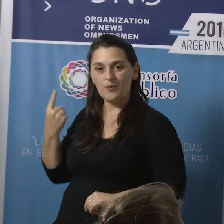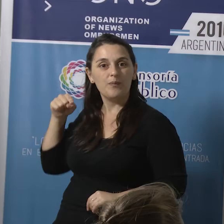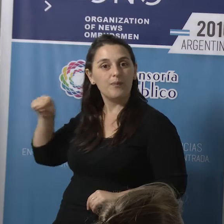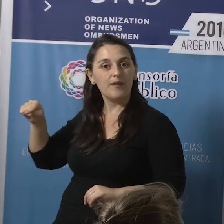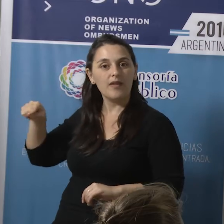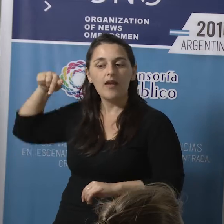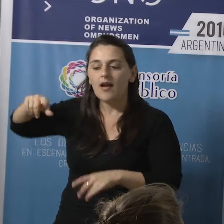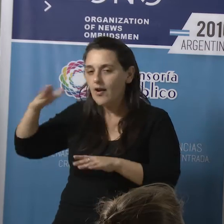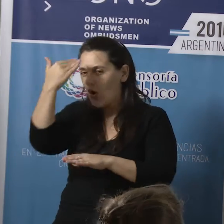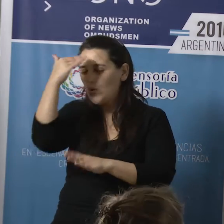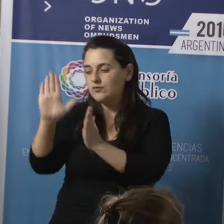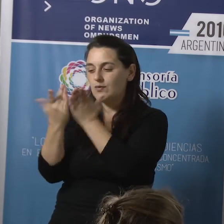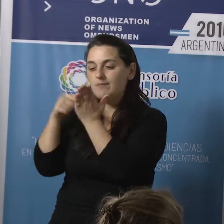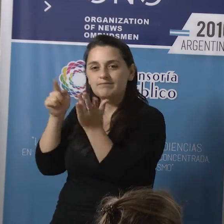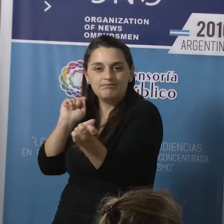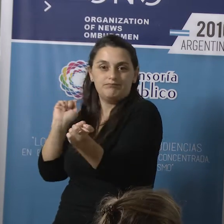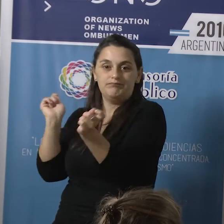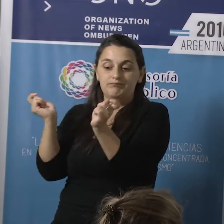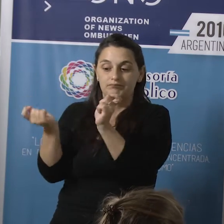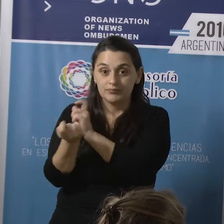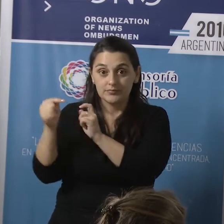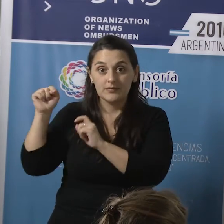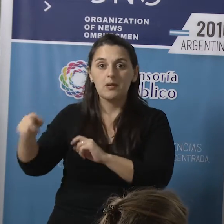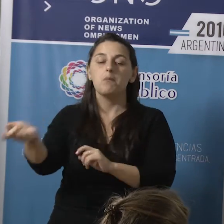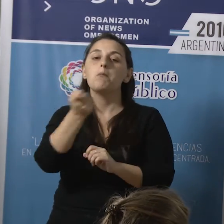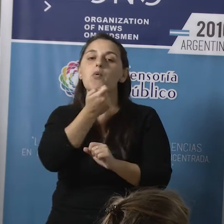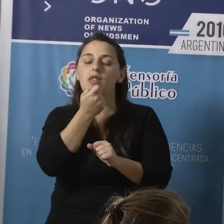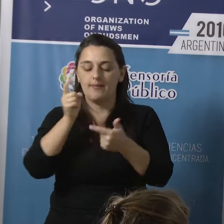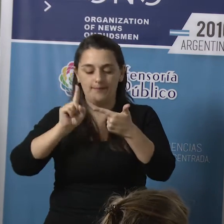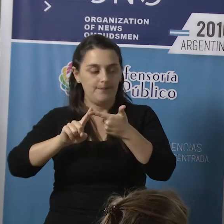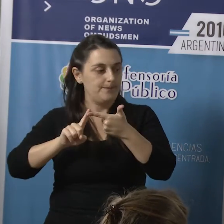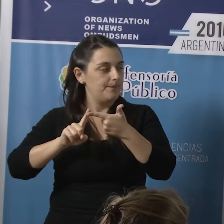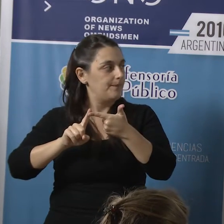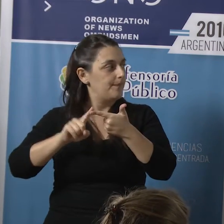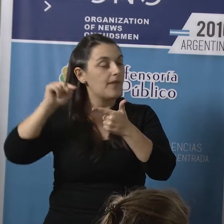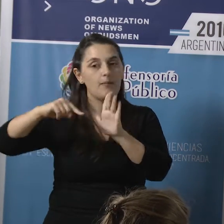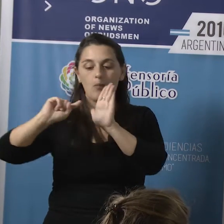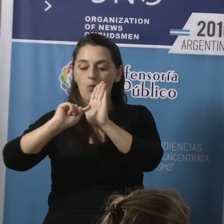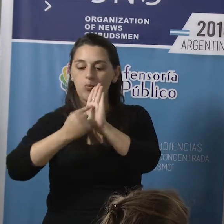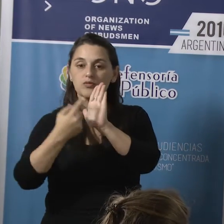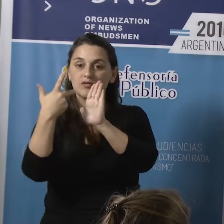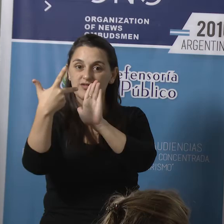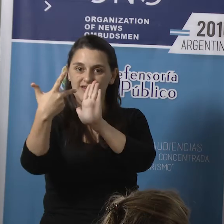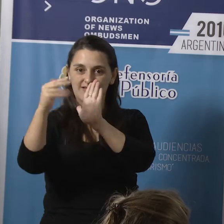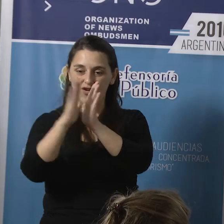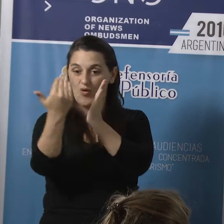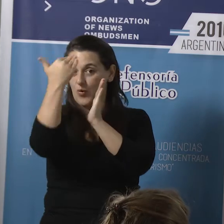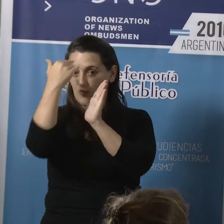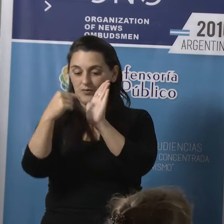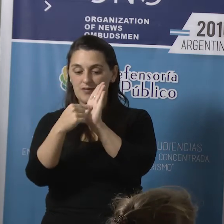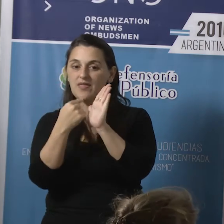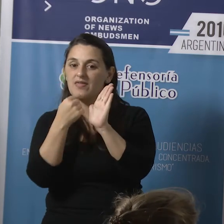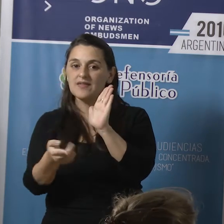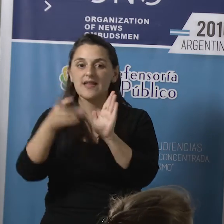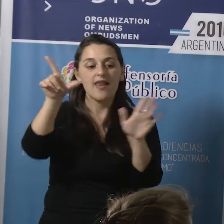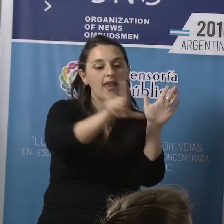e importante que hace cambios constitucionales, como por ejemplo, introduce el artículo 3 de la Constitución, igualdad ante